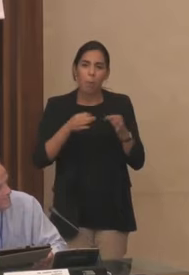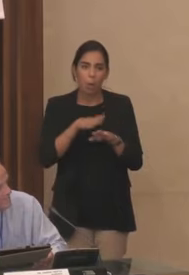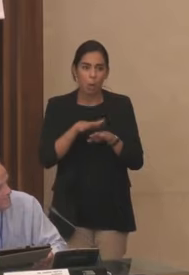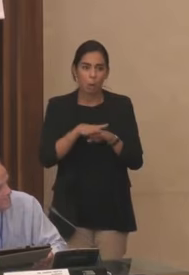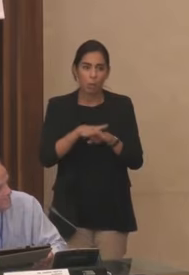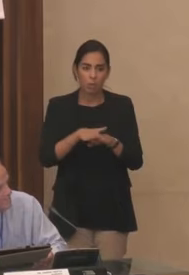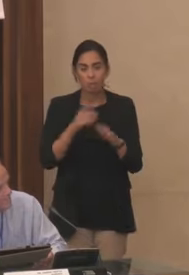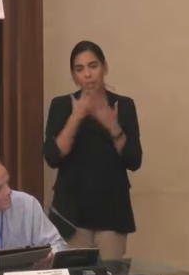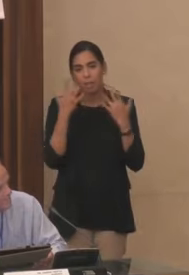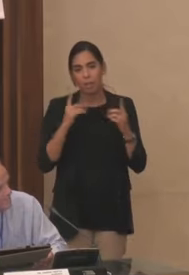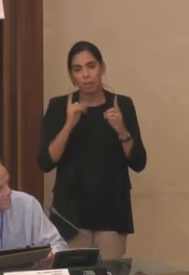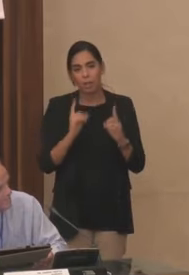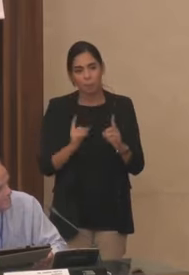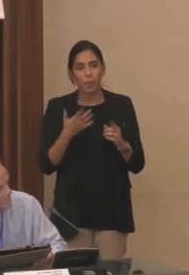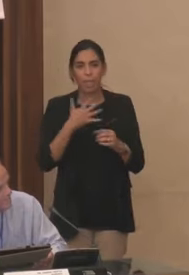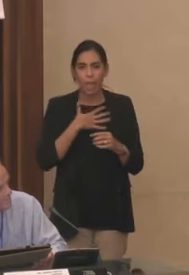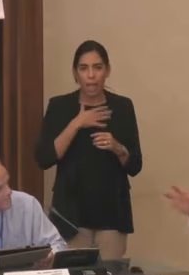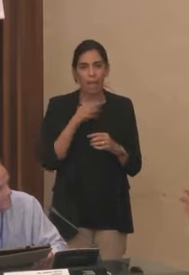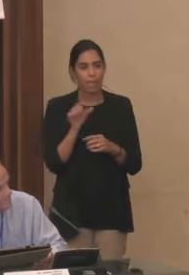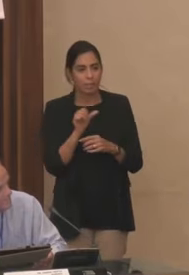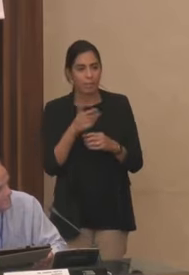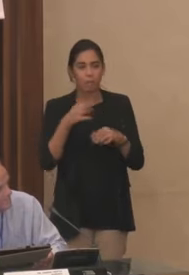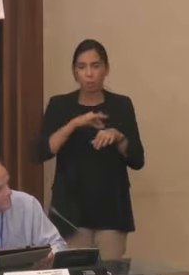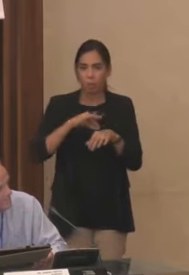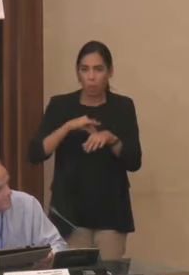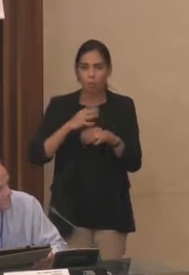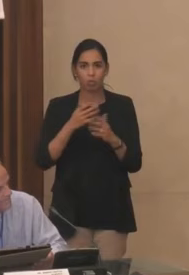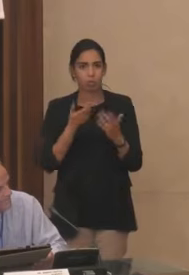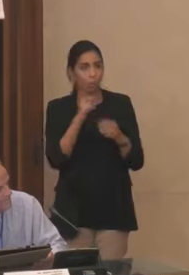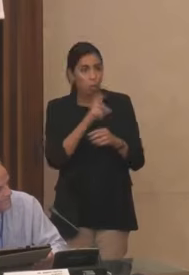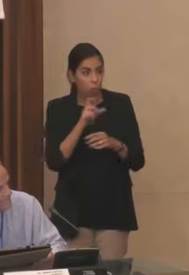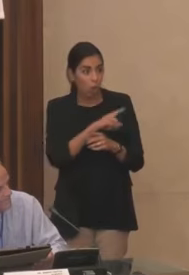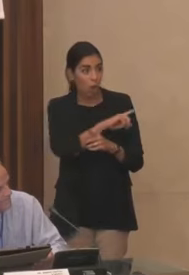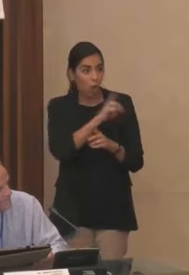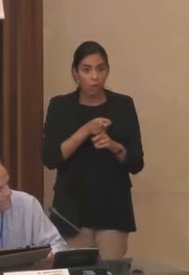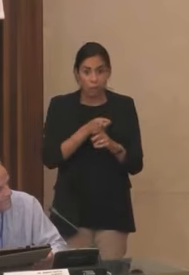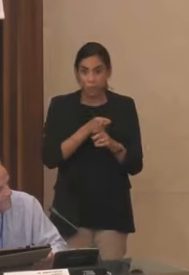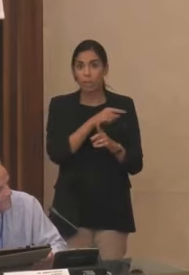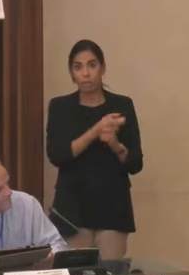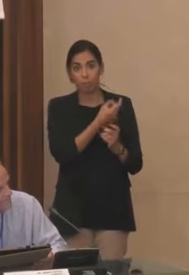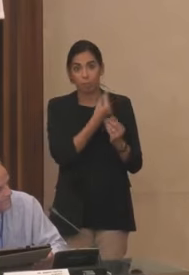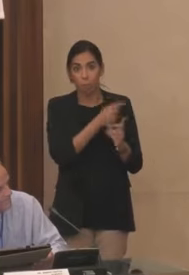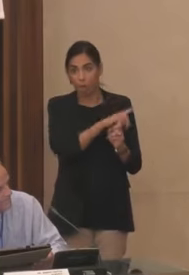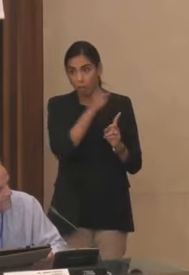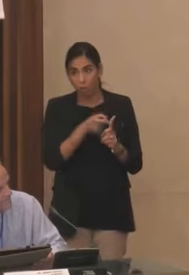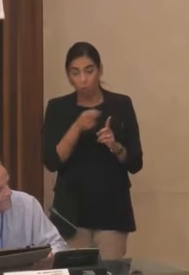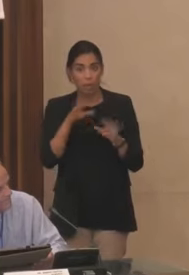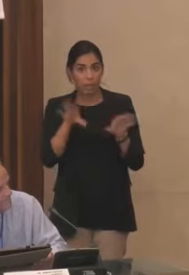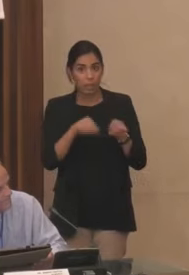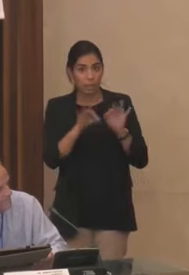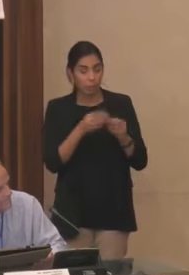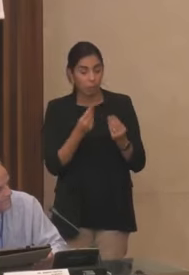chiaramente a seconda dell'età, del sesso, delle patologie, di quanti giorni sono passati, sono intercorsi prima dell'inizio della terapia, eccetera. Ma tutte